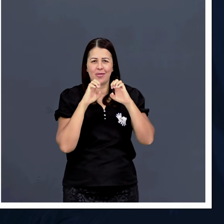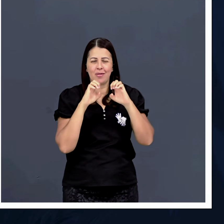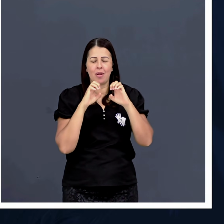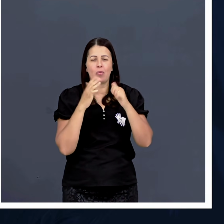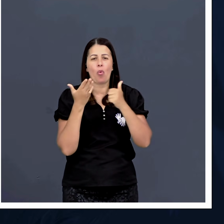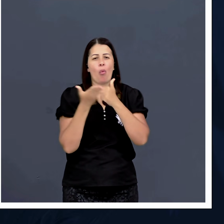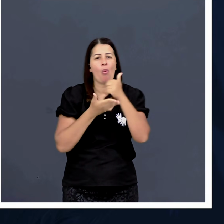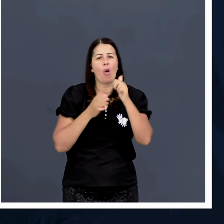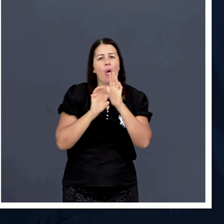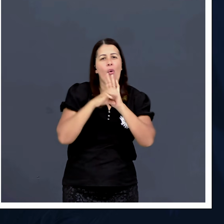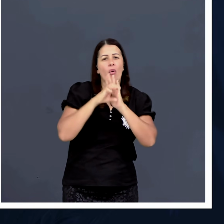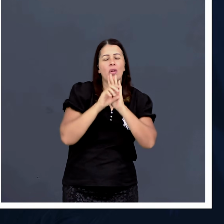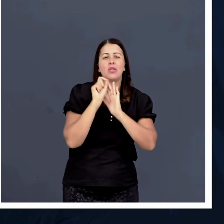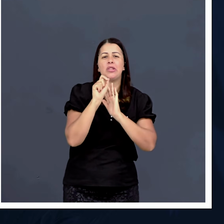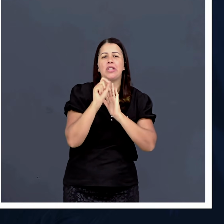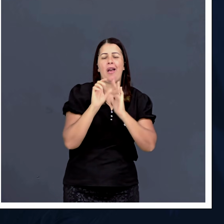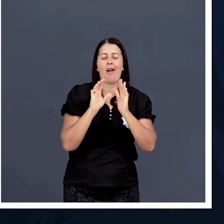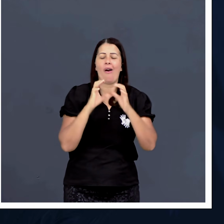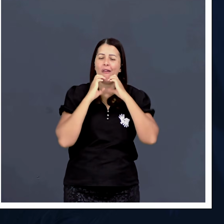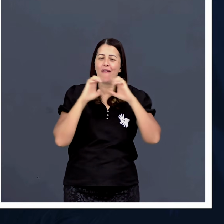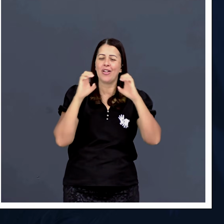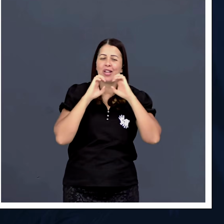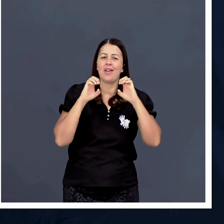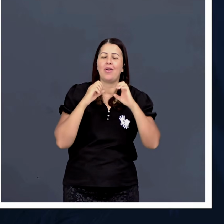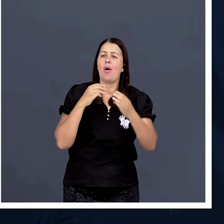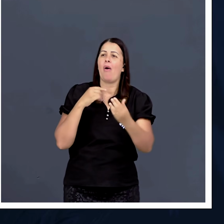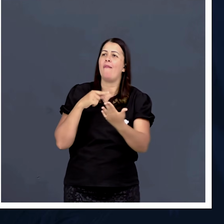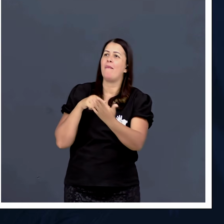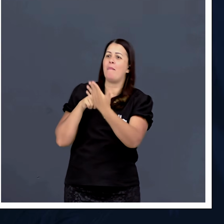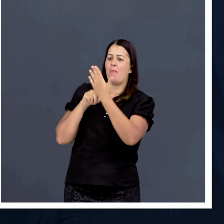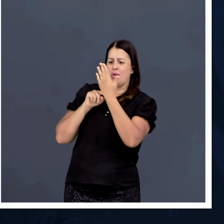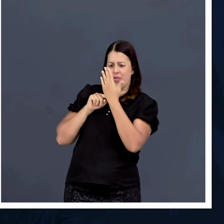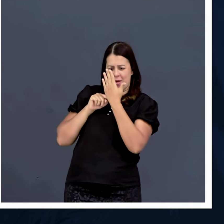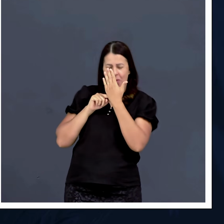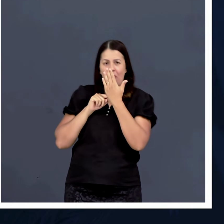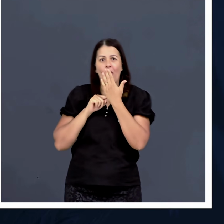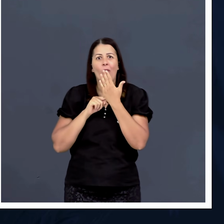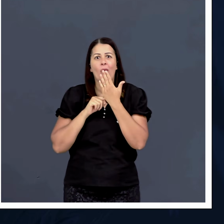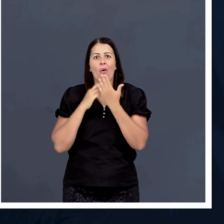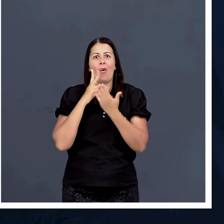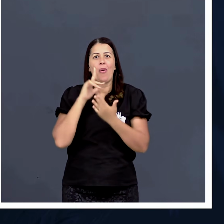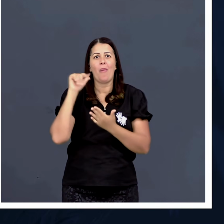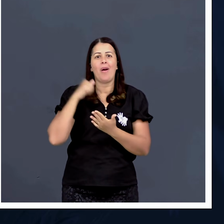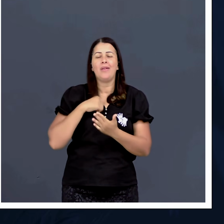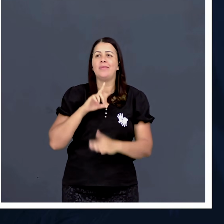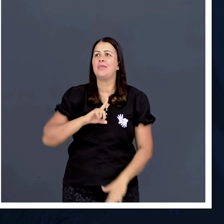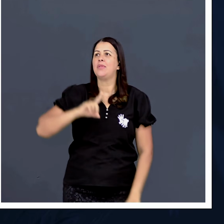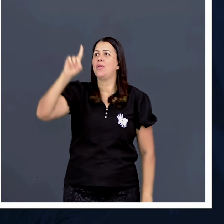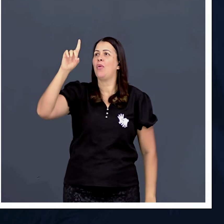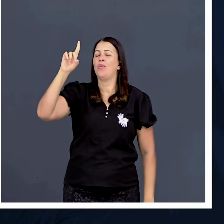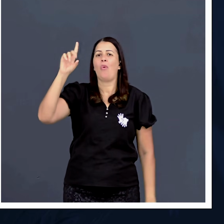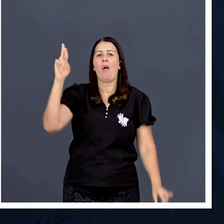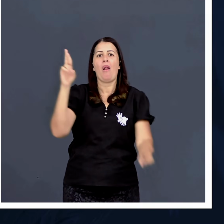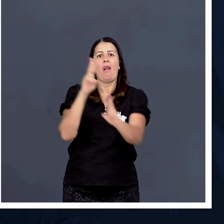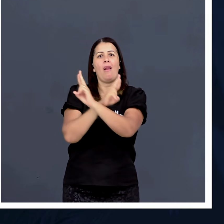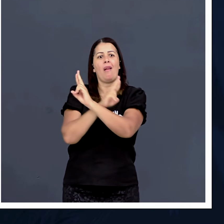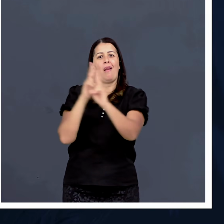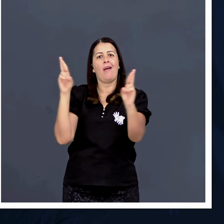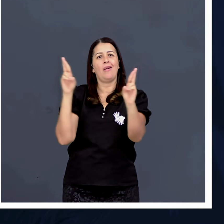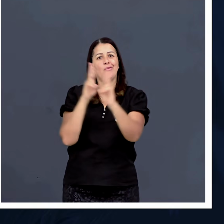nosso conceito. E o Evangelho vai nos revelar que Ele é um Pai, portanto, Ele é um Deus